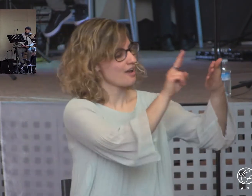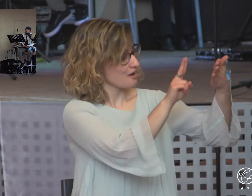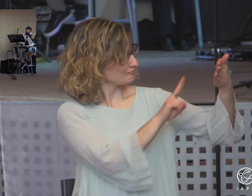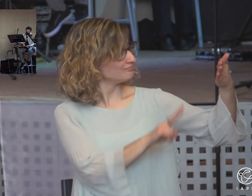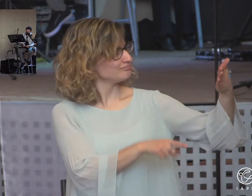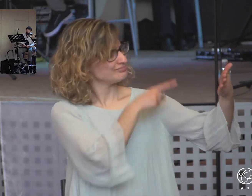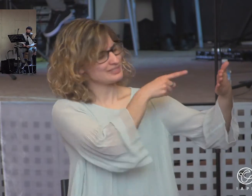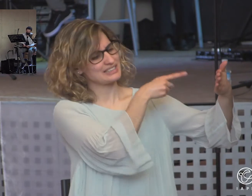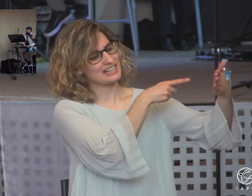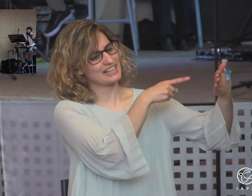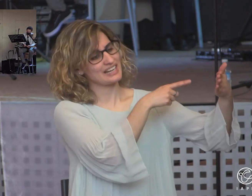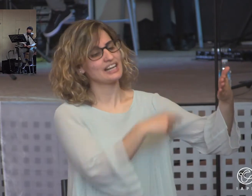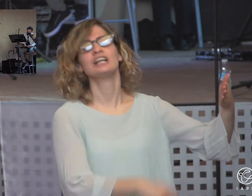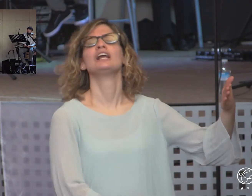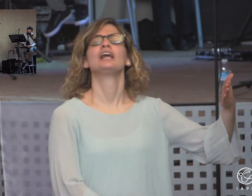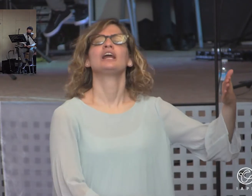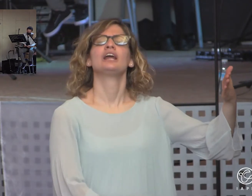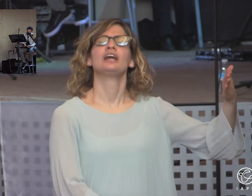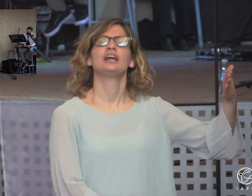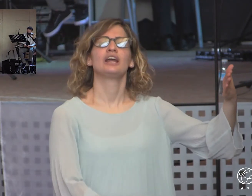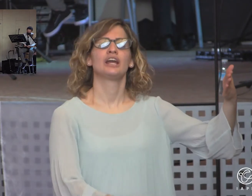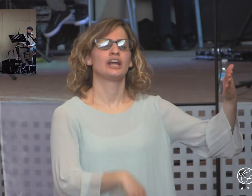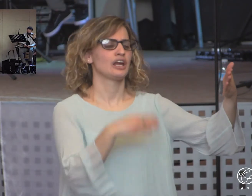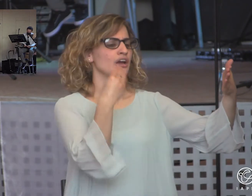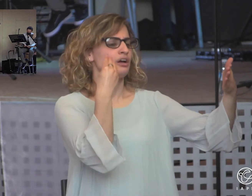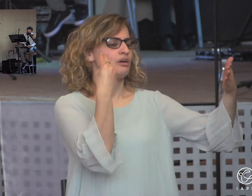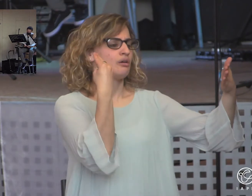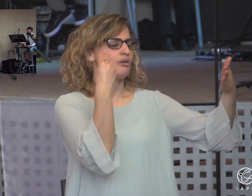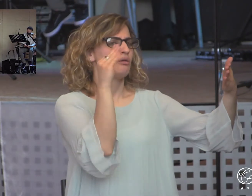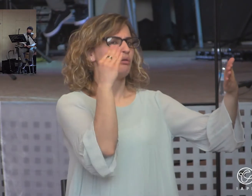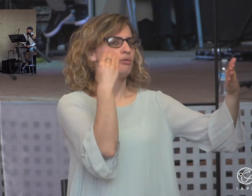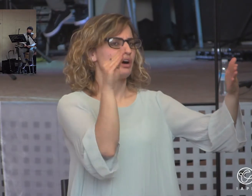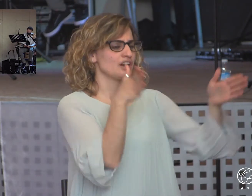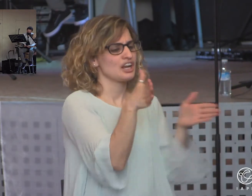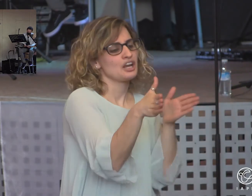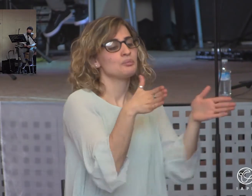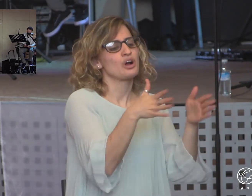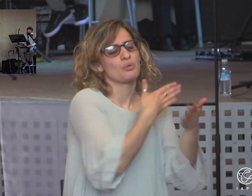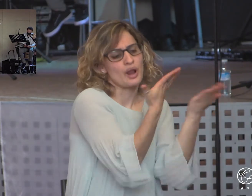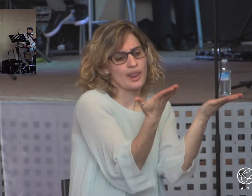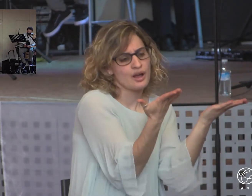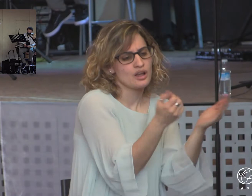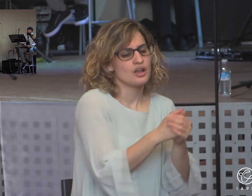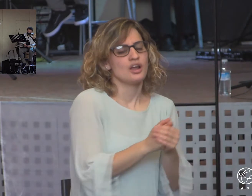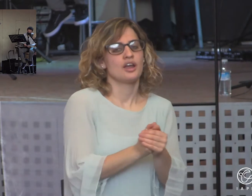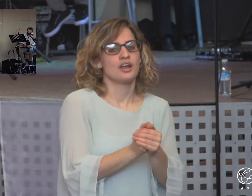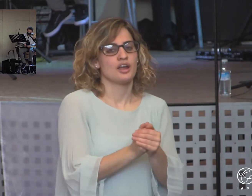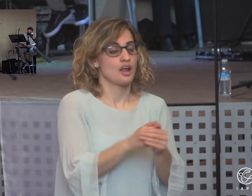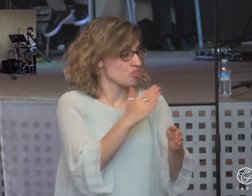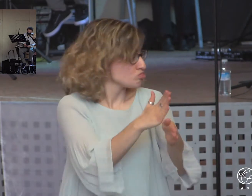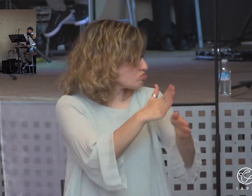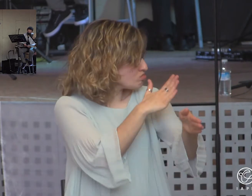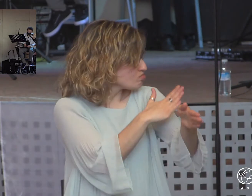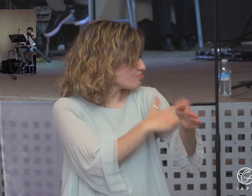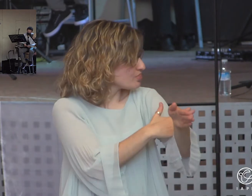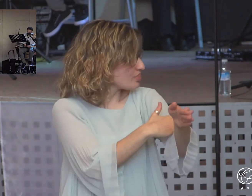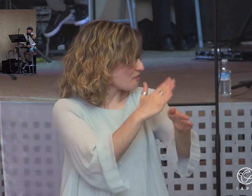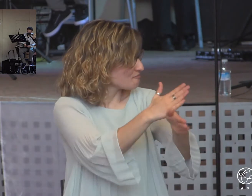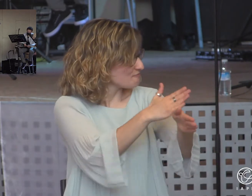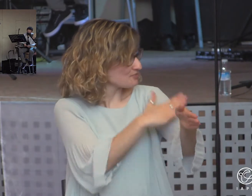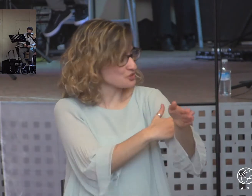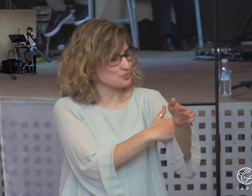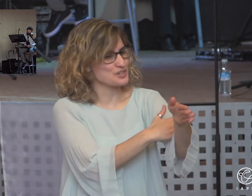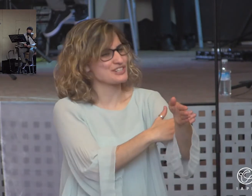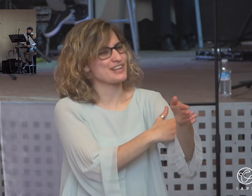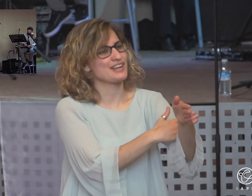histórica después de las bodas de Canaán. Es decir, en el año número 1 de ministerio